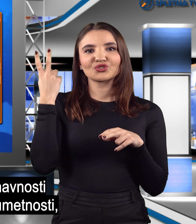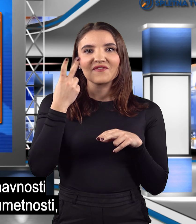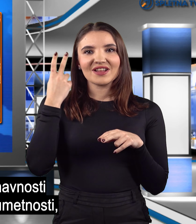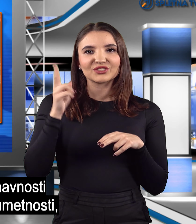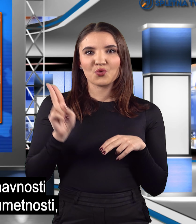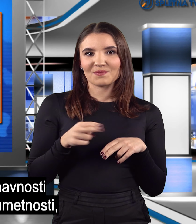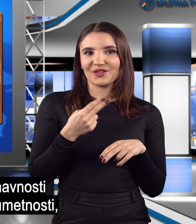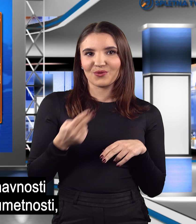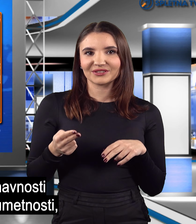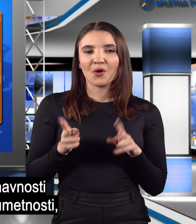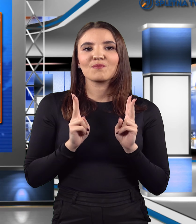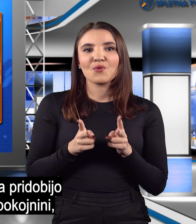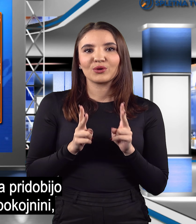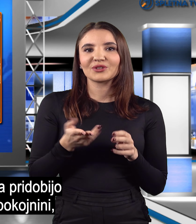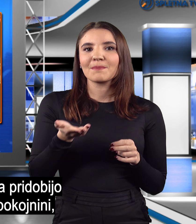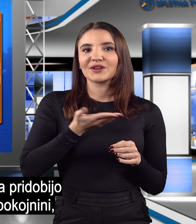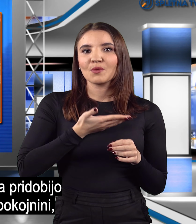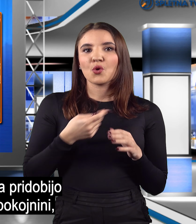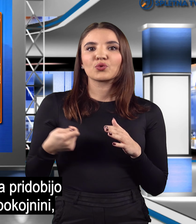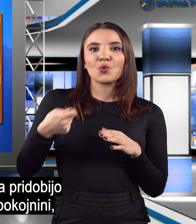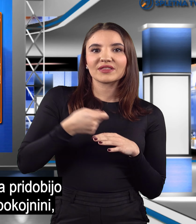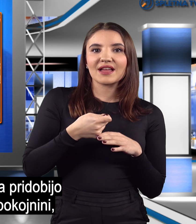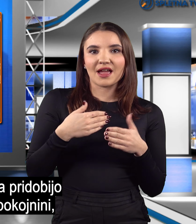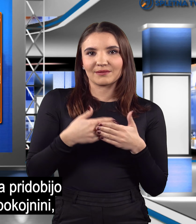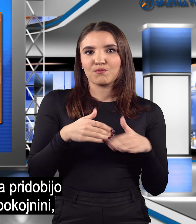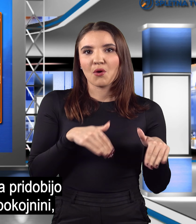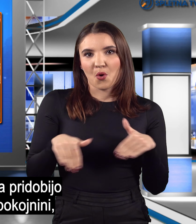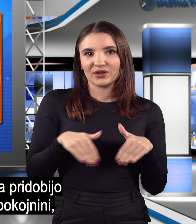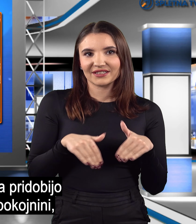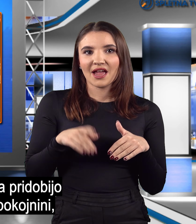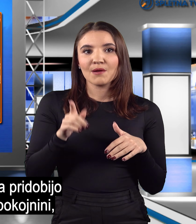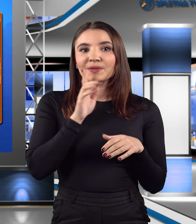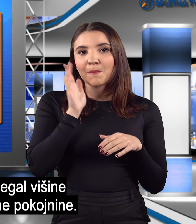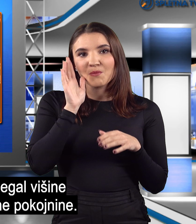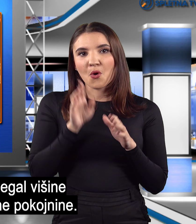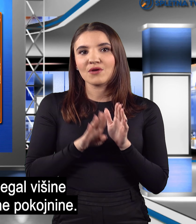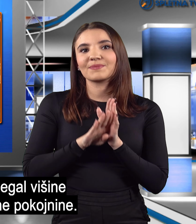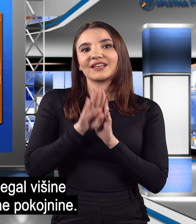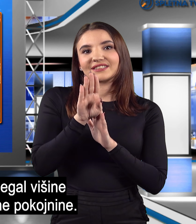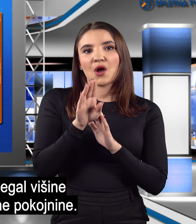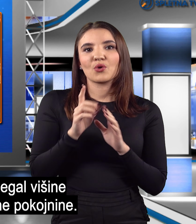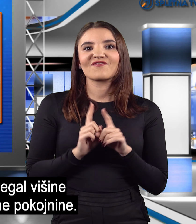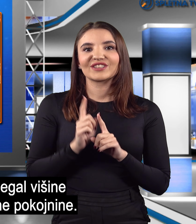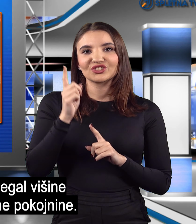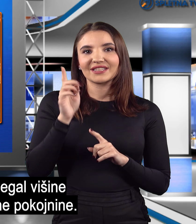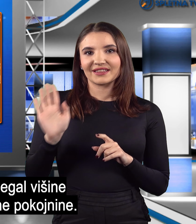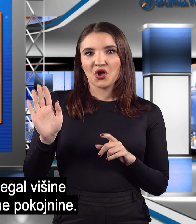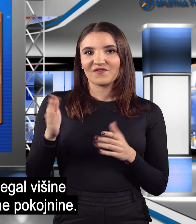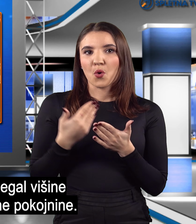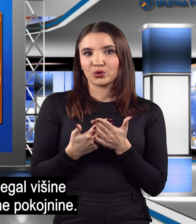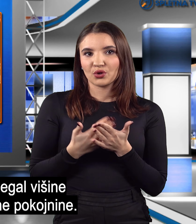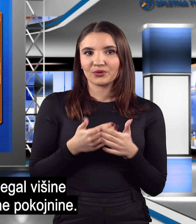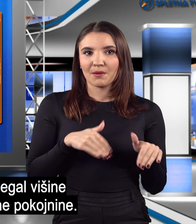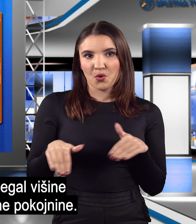slovenske umetnosti, omogoča, da pridobijo dodatek k pokojnini, ki ne bo presegal višine njihove osnovne pokojnine.